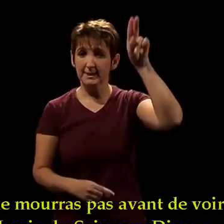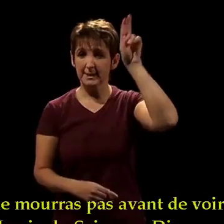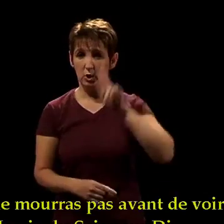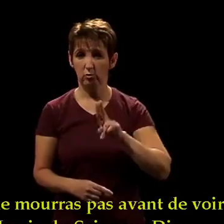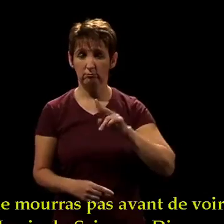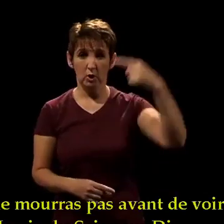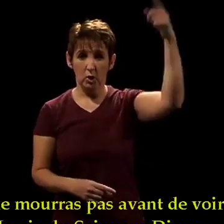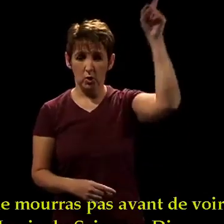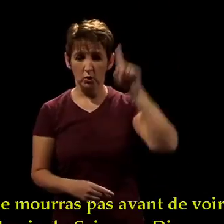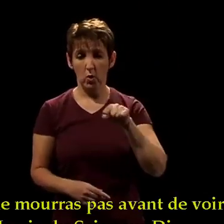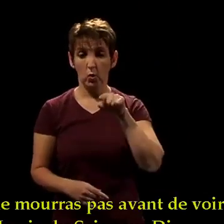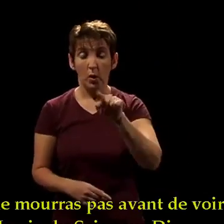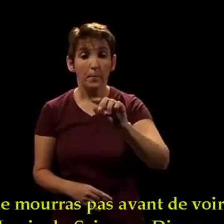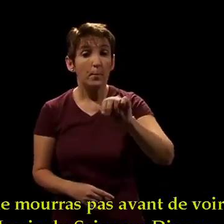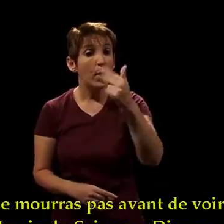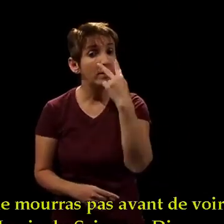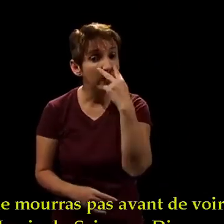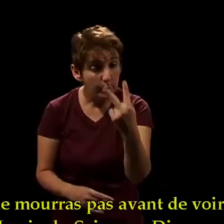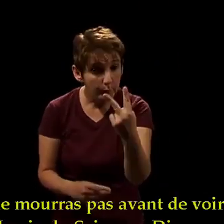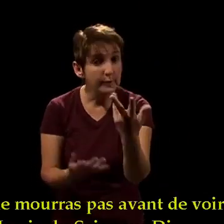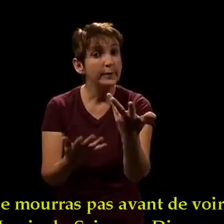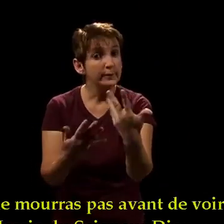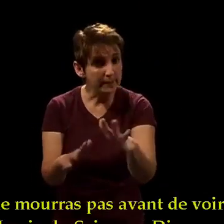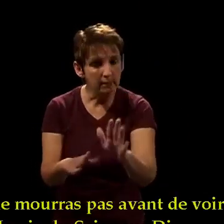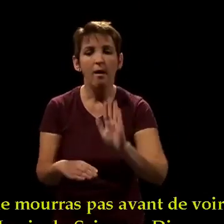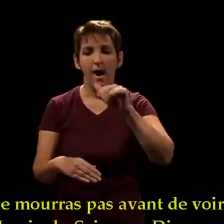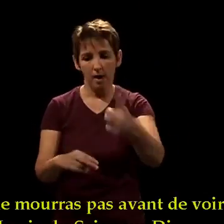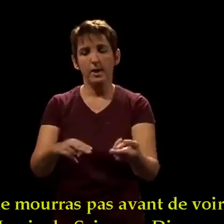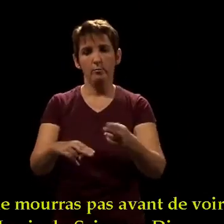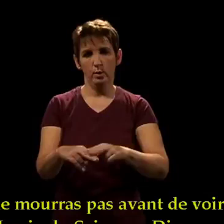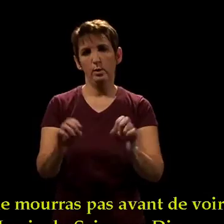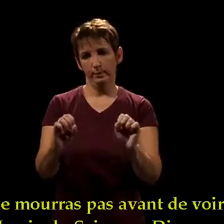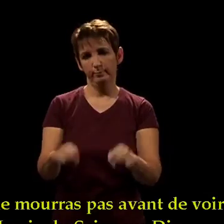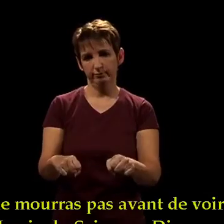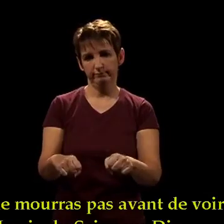« Tu ne mourras pas avant de voir le Messie du Seigneur Dieu. »